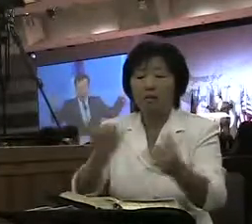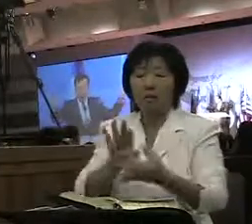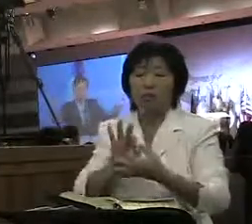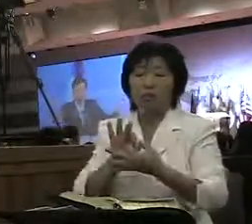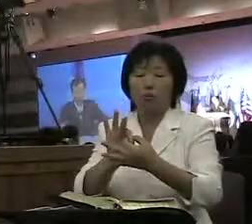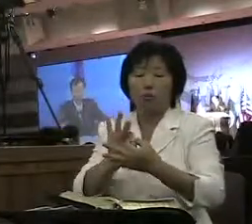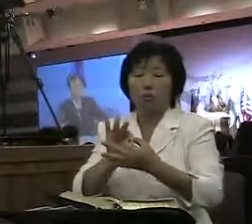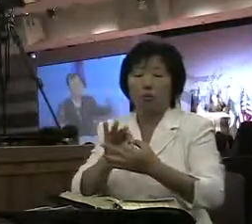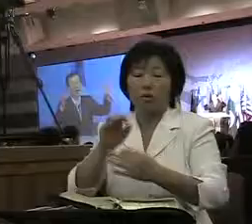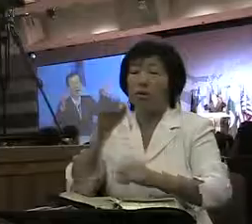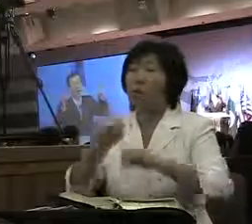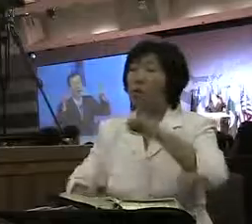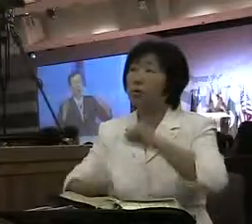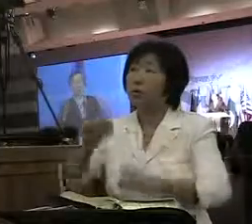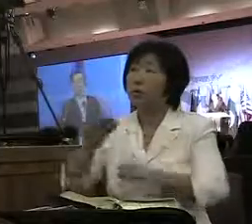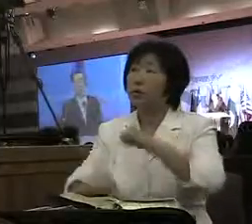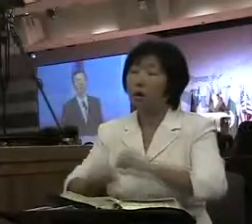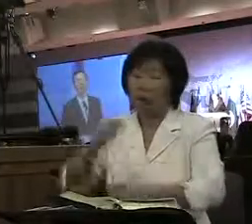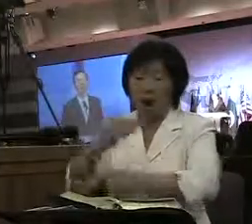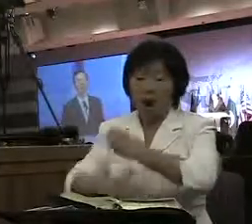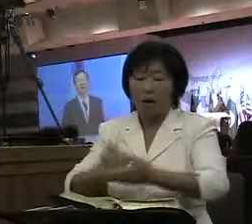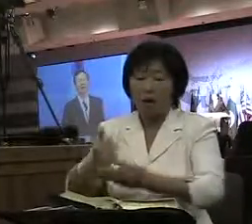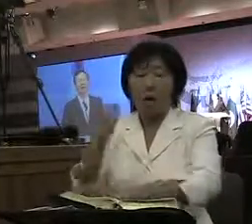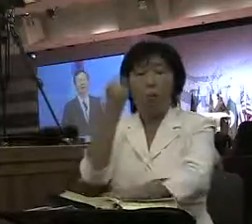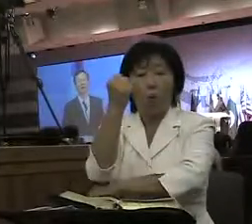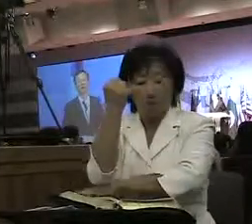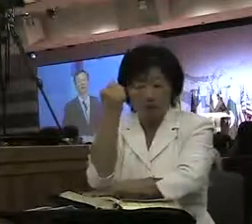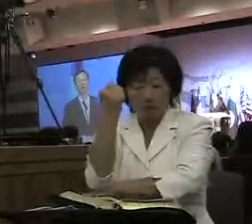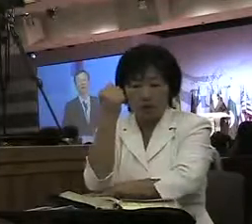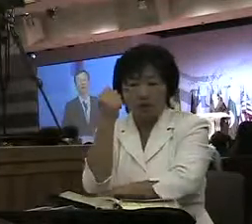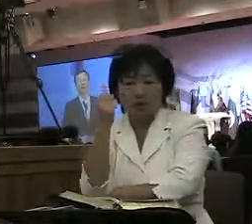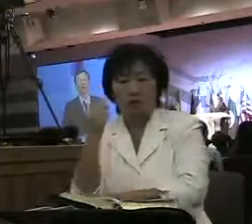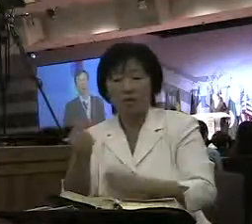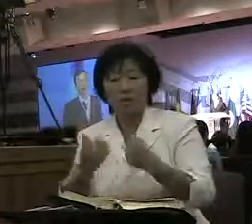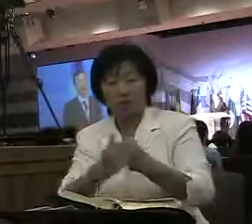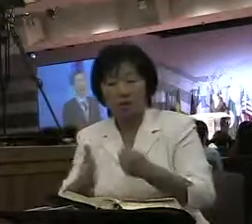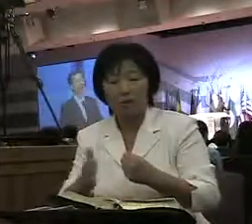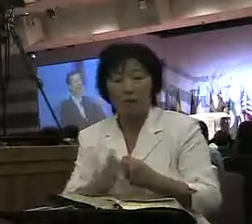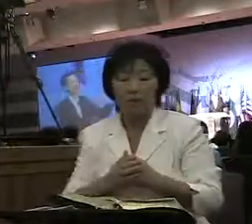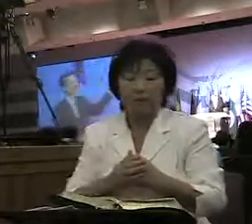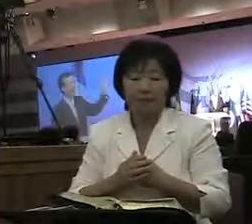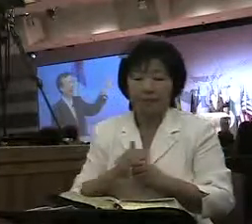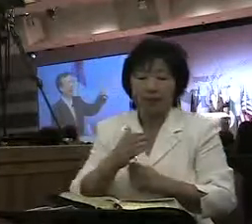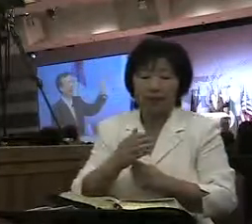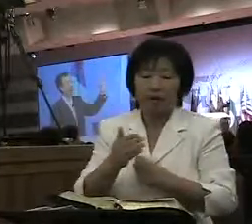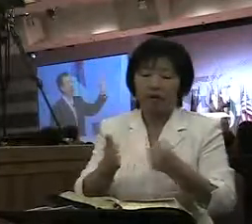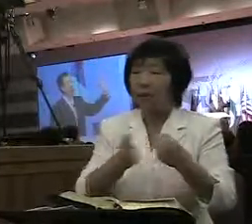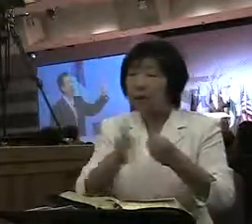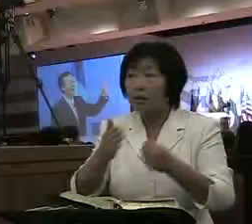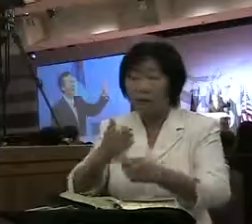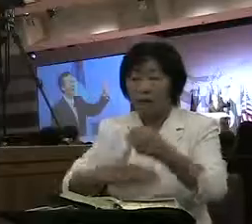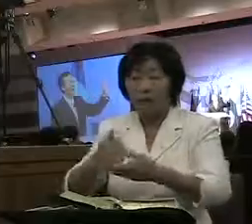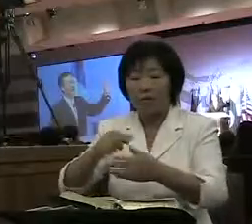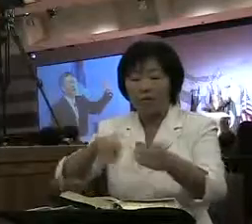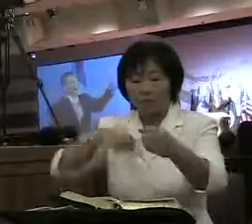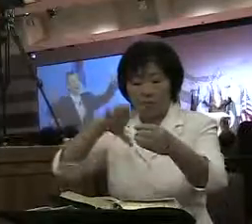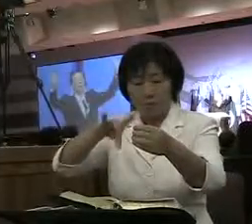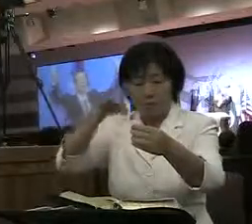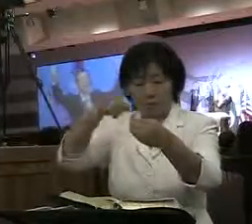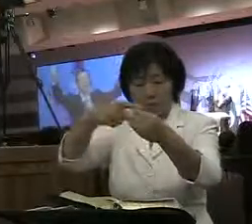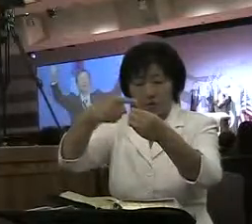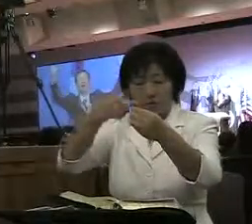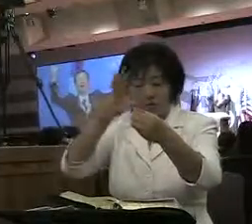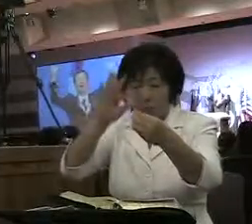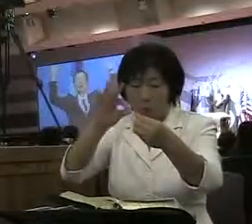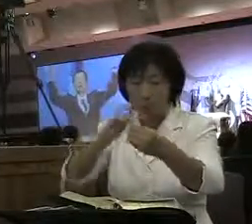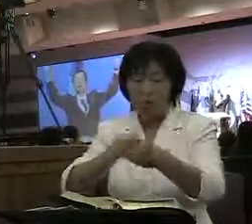통해 역사하시는 것이 하나님의 원칙이기 때문입니다. 그래서 하나님은 먼저 보게 하시는 거예요. 하늘의